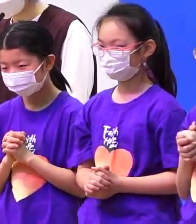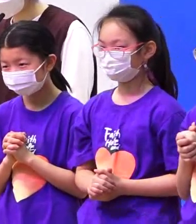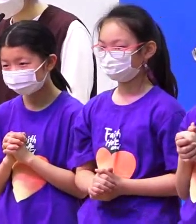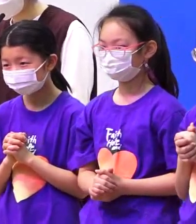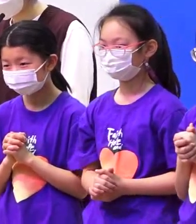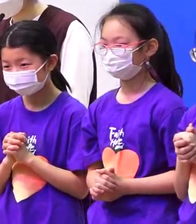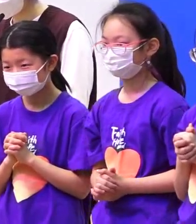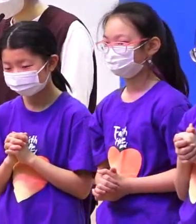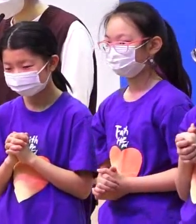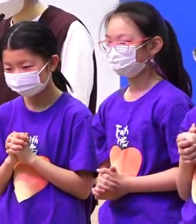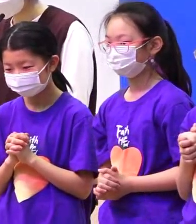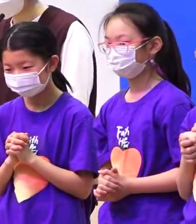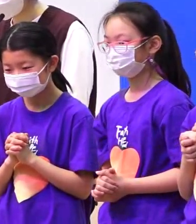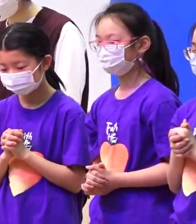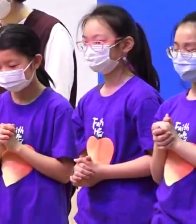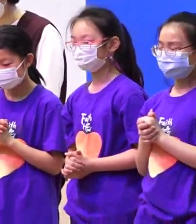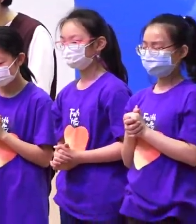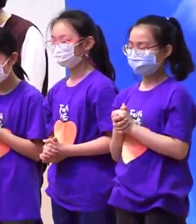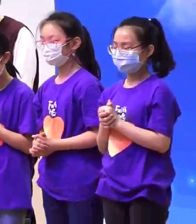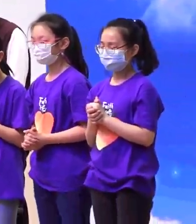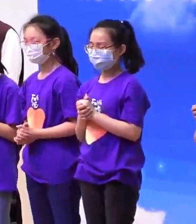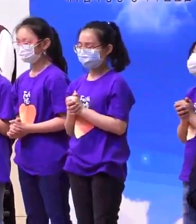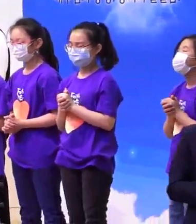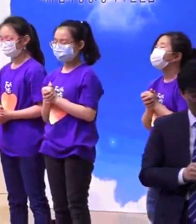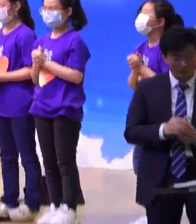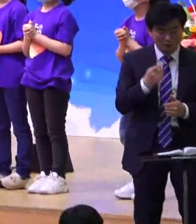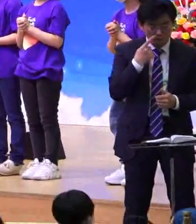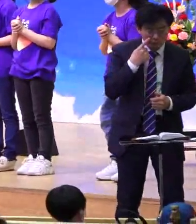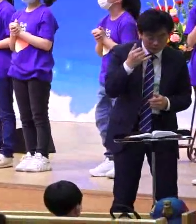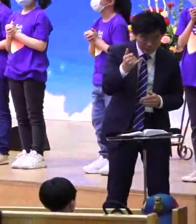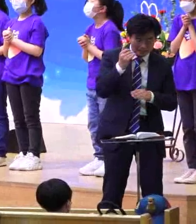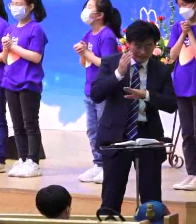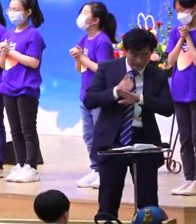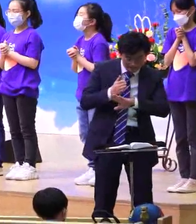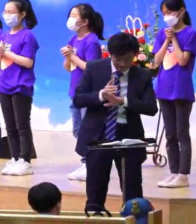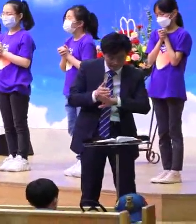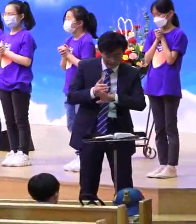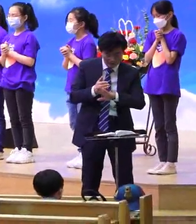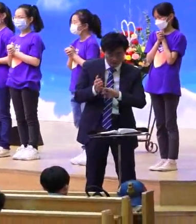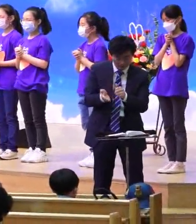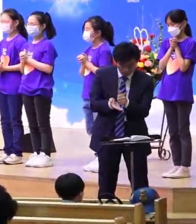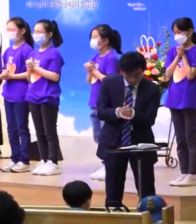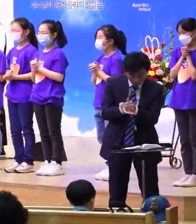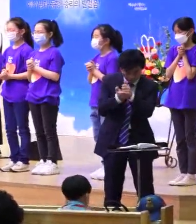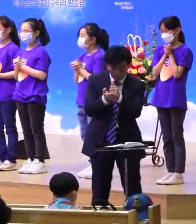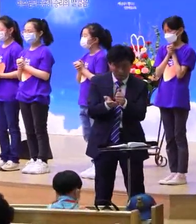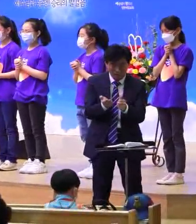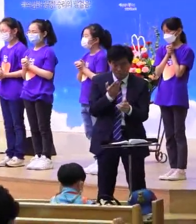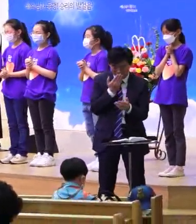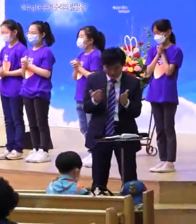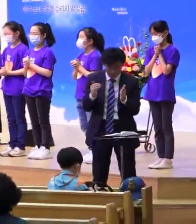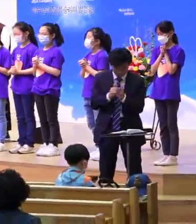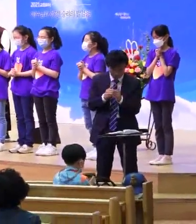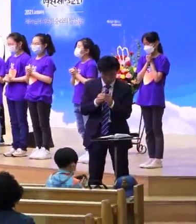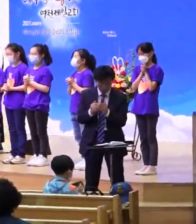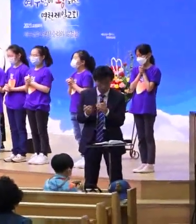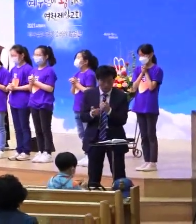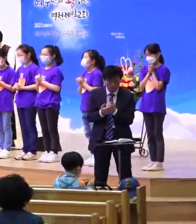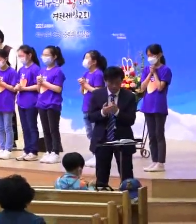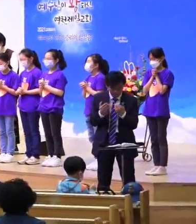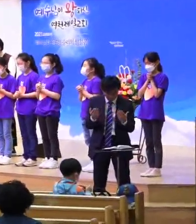우리가 낳아주신 혹은 그렇지 않은 경우도 있겠지만 부모님께 감사와 존경을 가지고 살아갈 수 있도록 도와주세요.